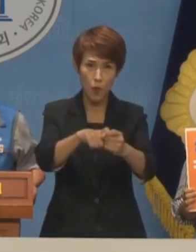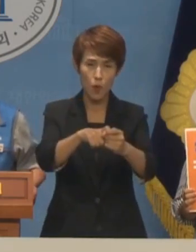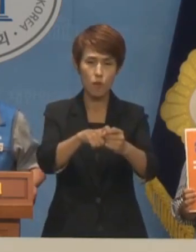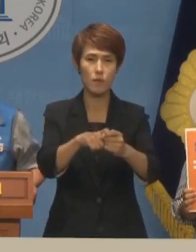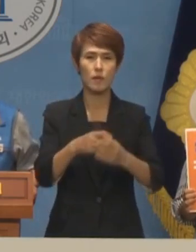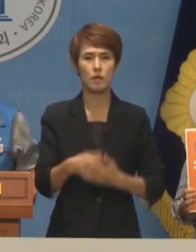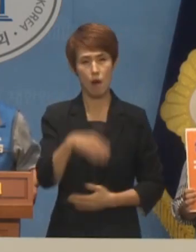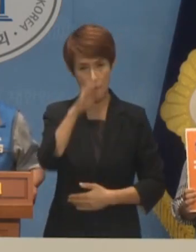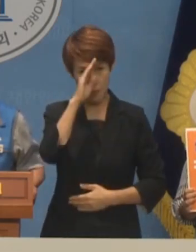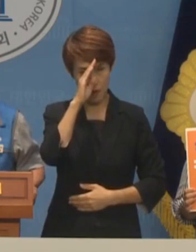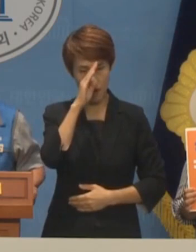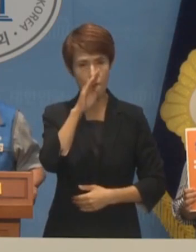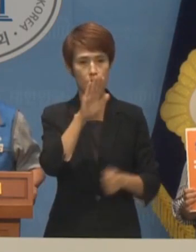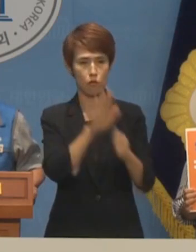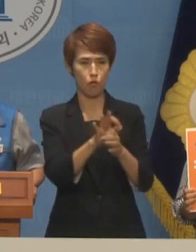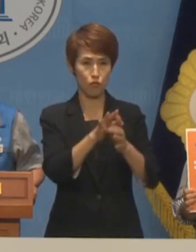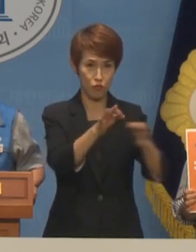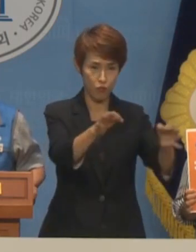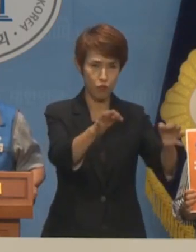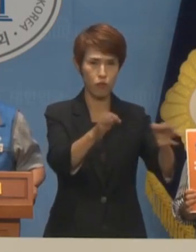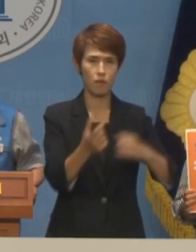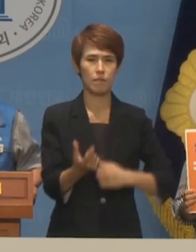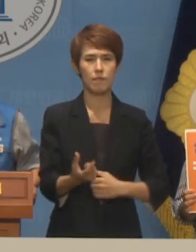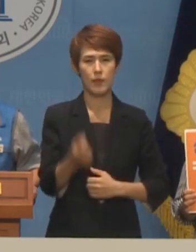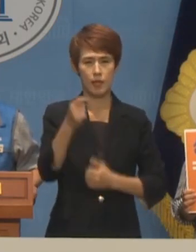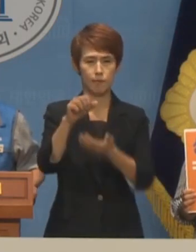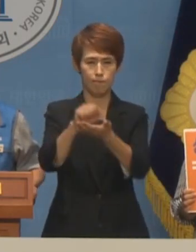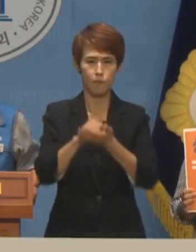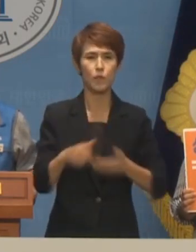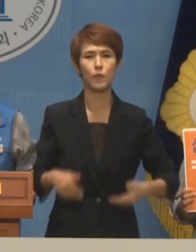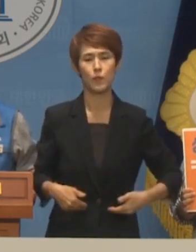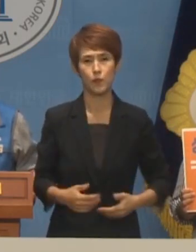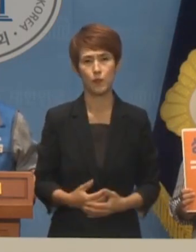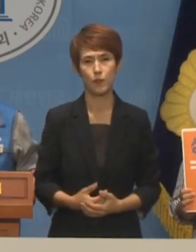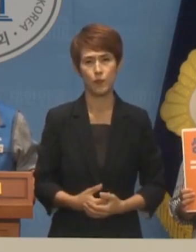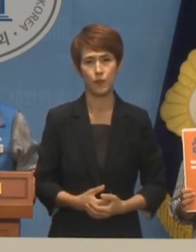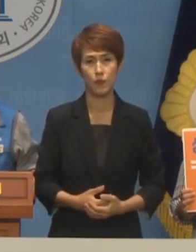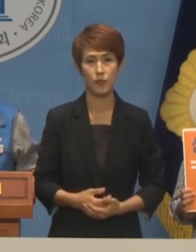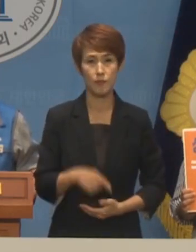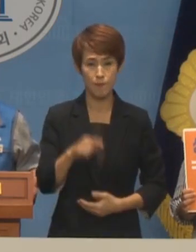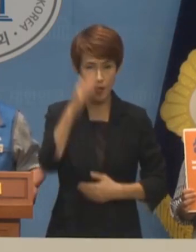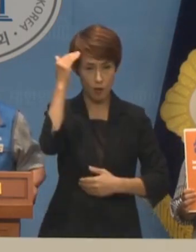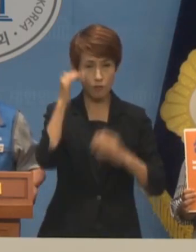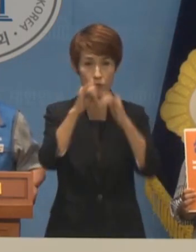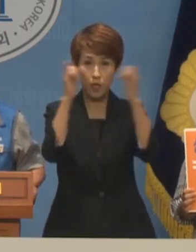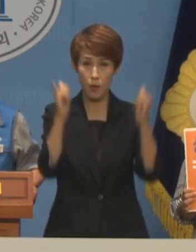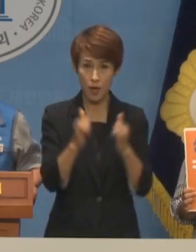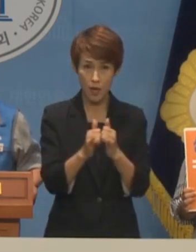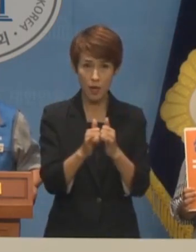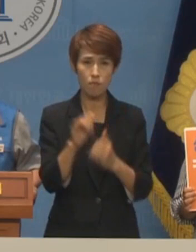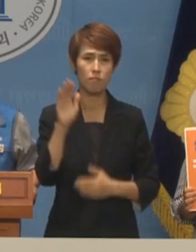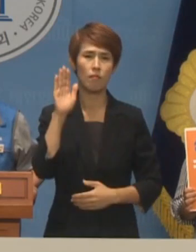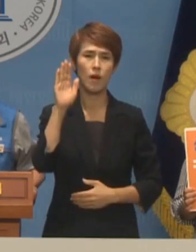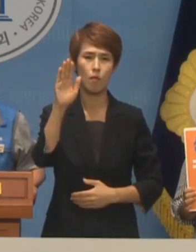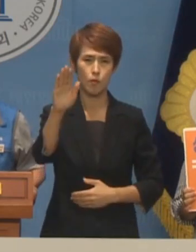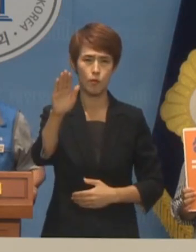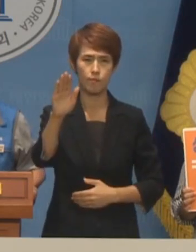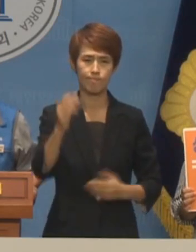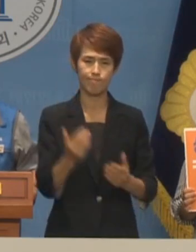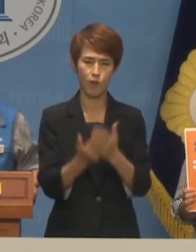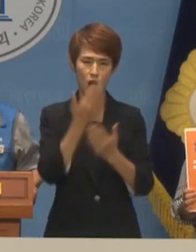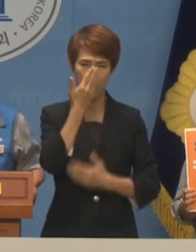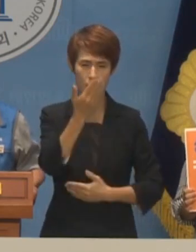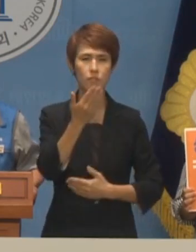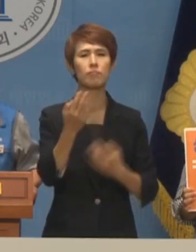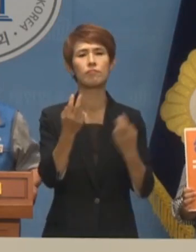상병수당 조속하게 제대로 도입되어야 합니다. 그것이 한국 사회가 앞으로 계속 나아갈 수 있는